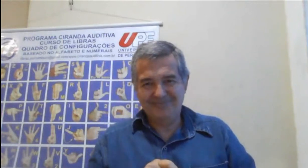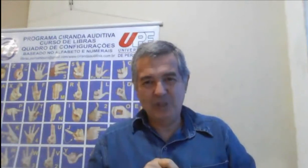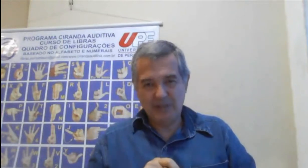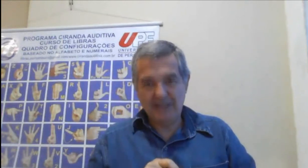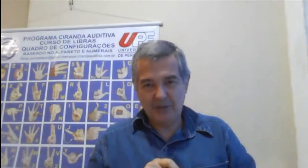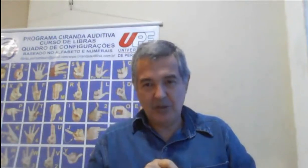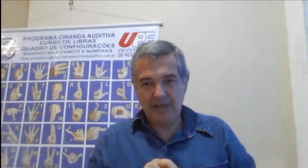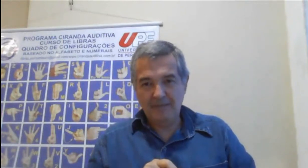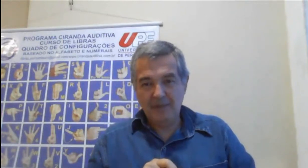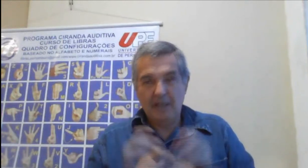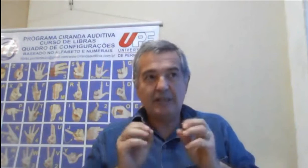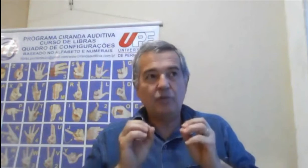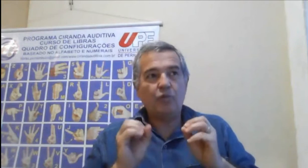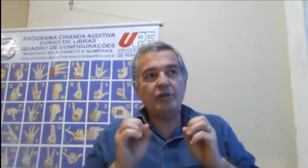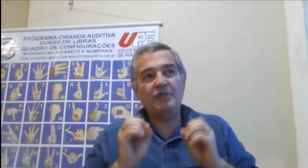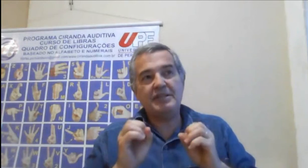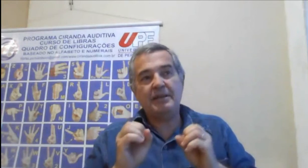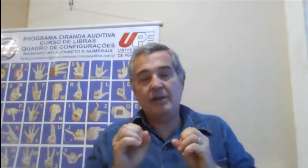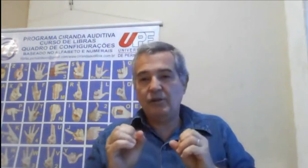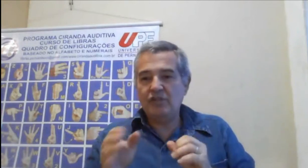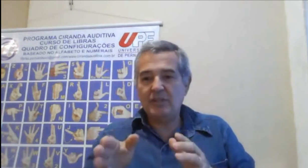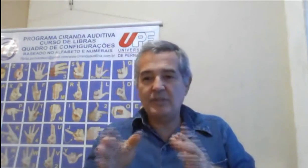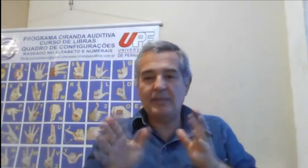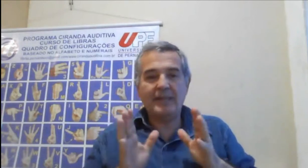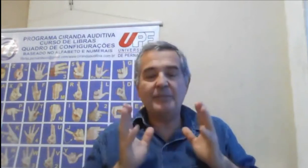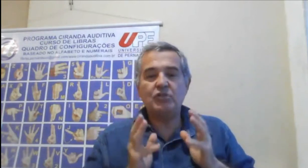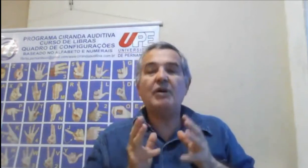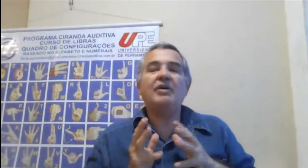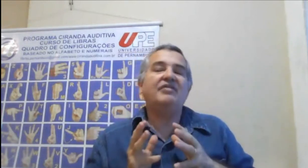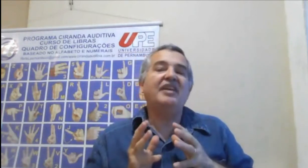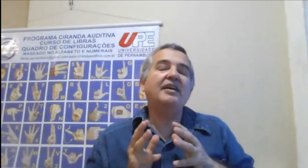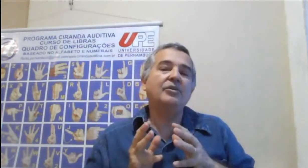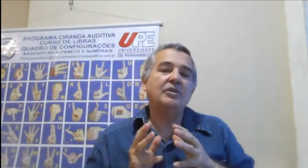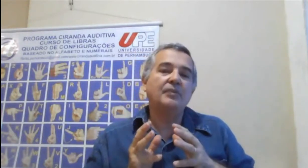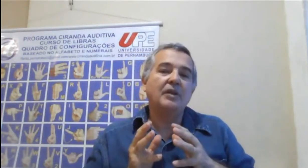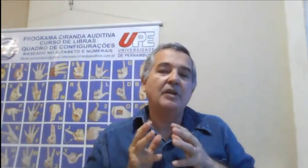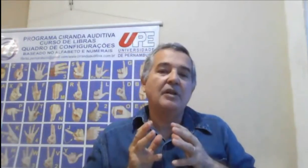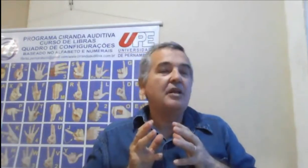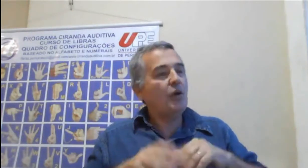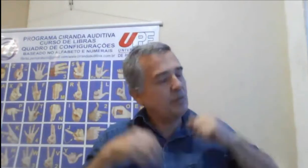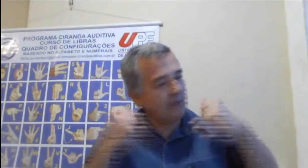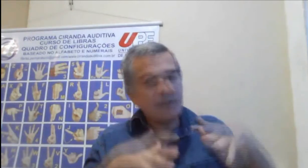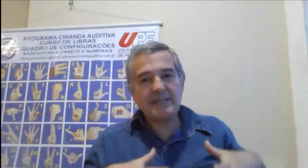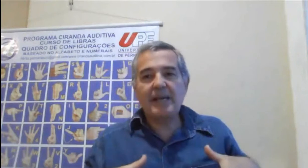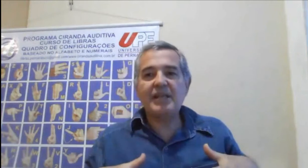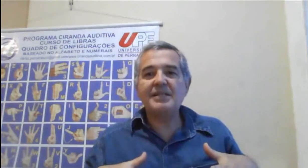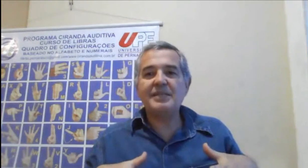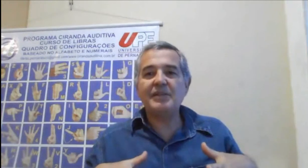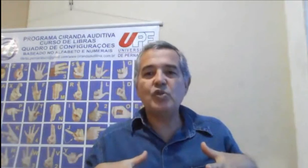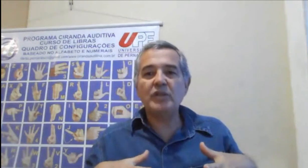Deu para entender agora? Então, nós estamos há praticamente 1 hora falando, e eu botei para escrachar em cima de surdo e